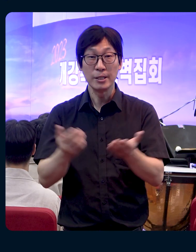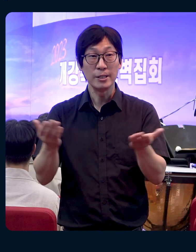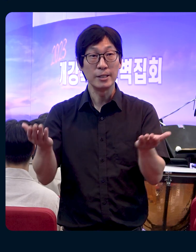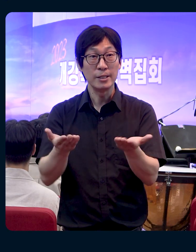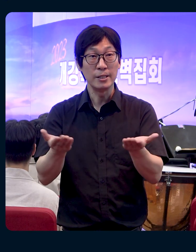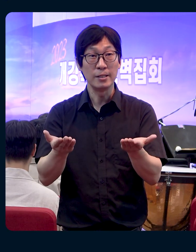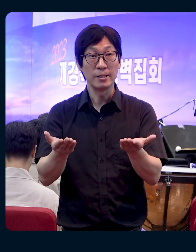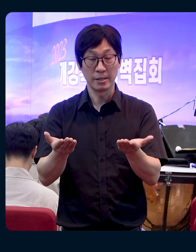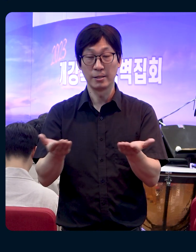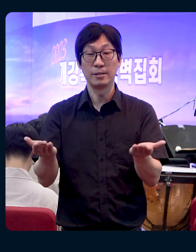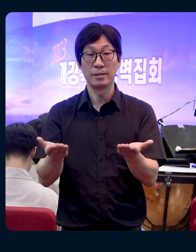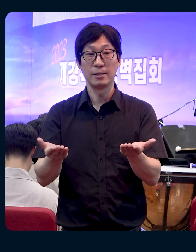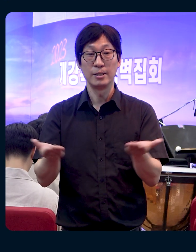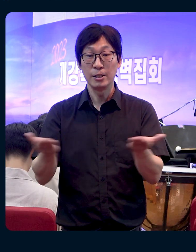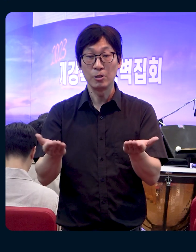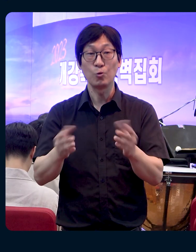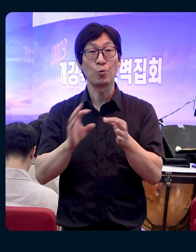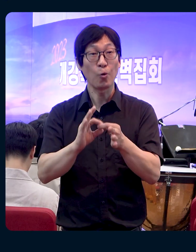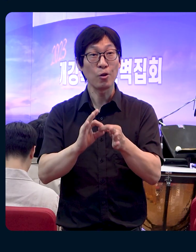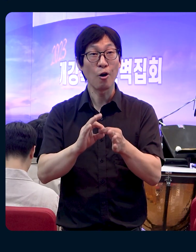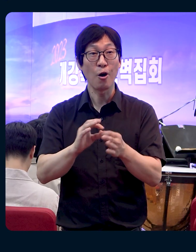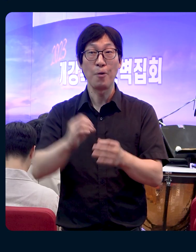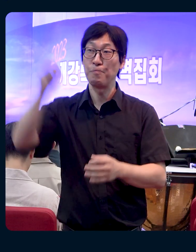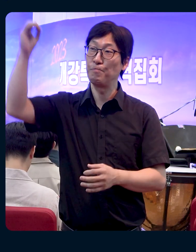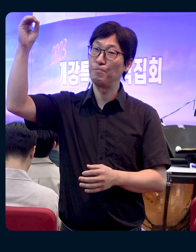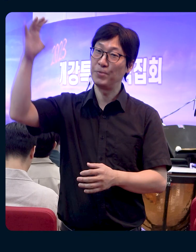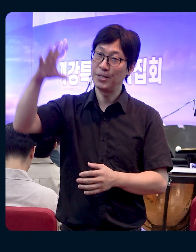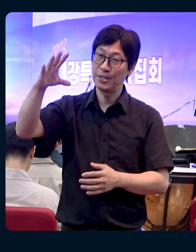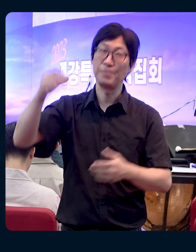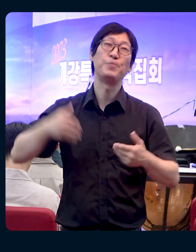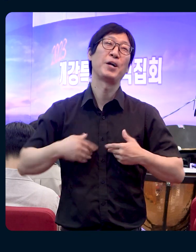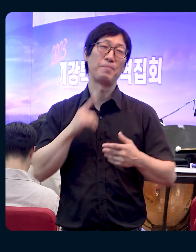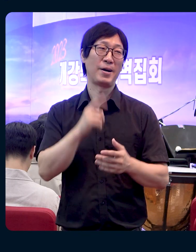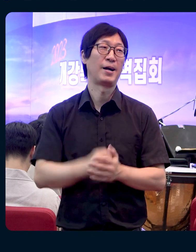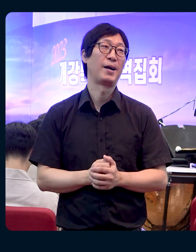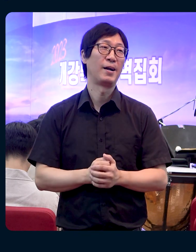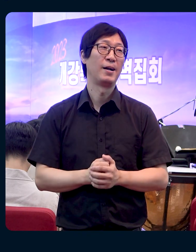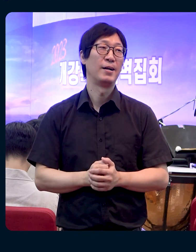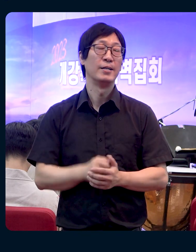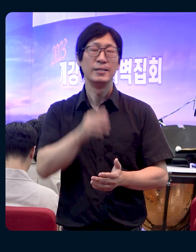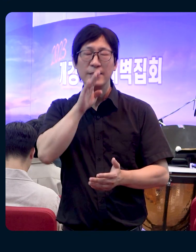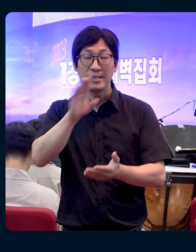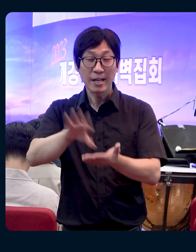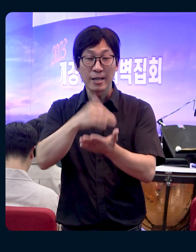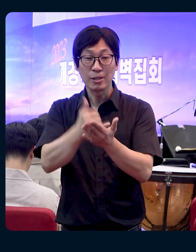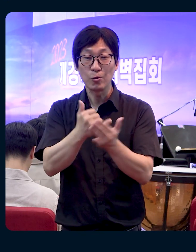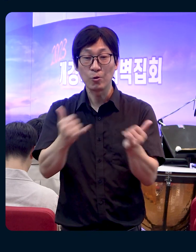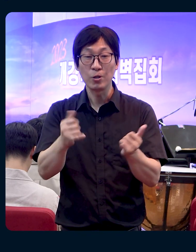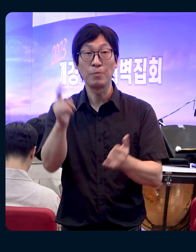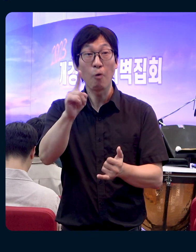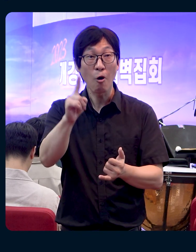빛을 발해야 하는 거예요. 참된 그리스도인이라고 한다면요, 생업의 현장에서 빛을